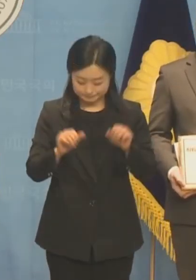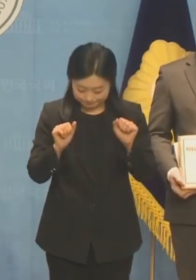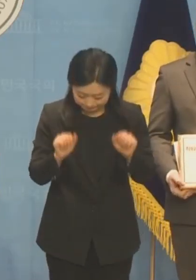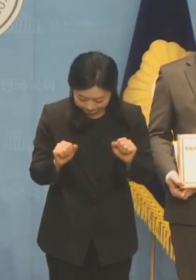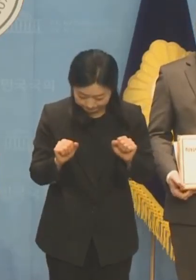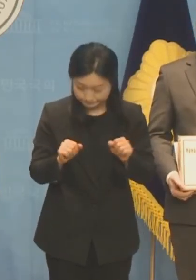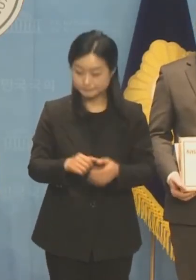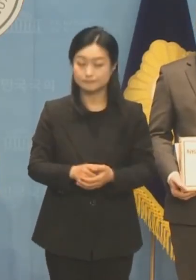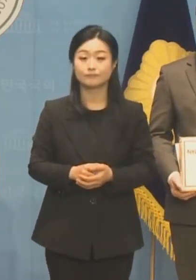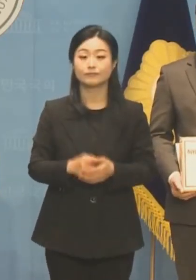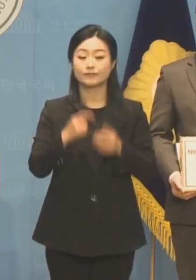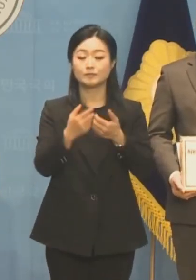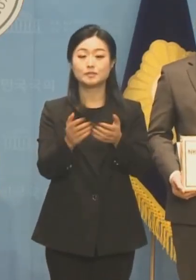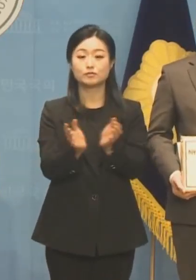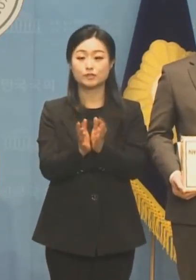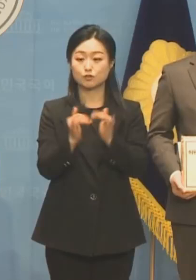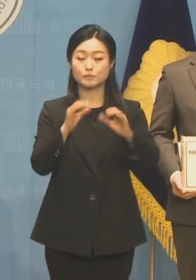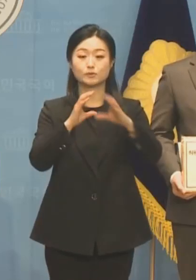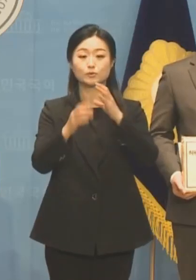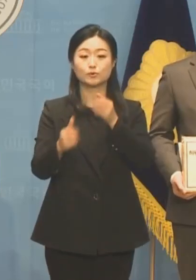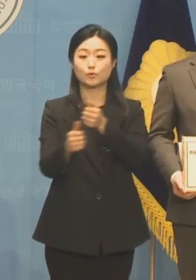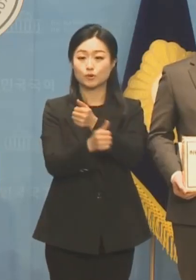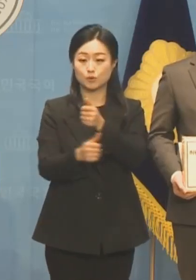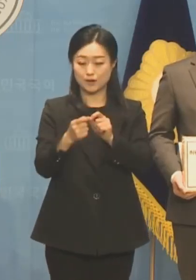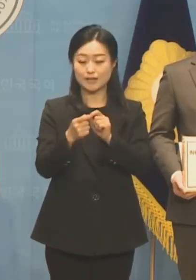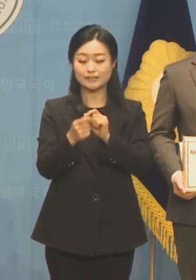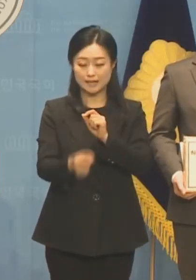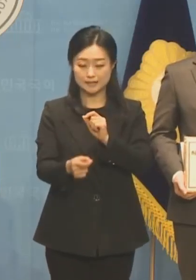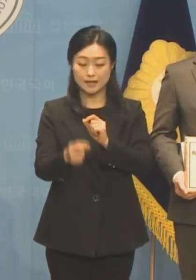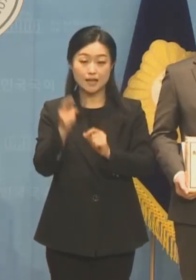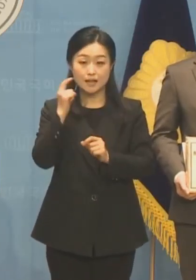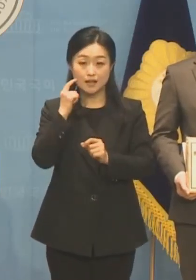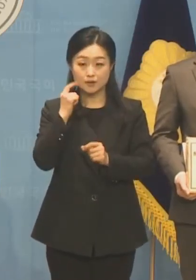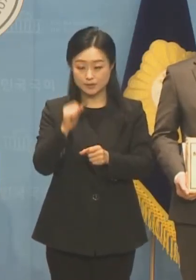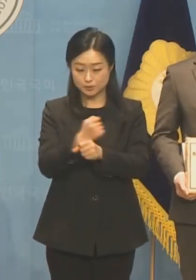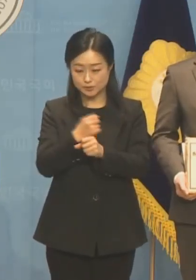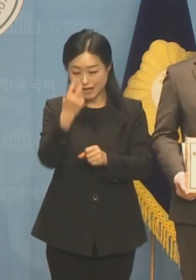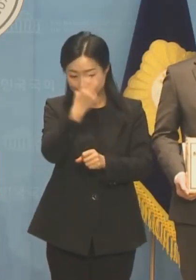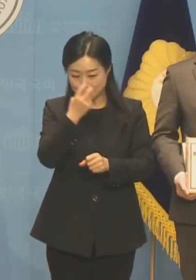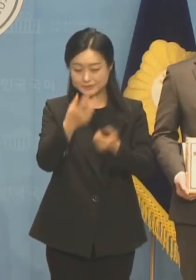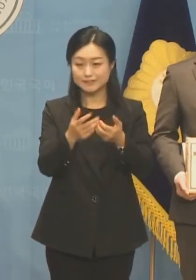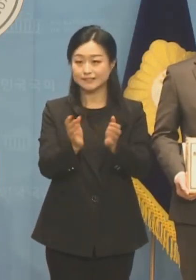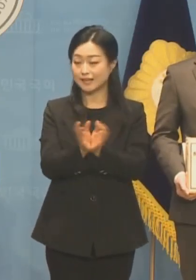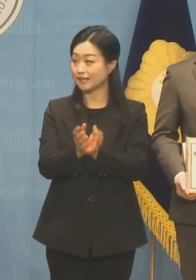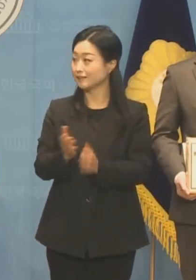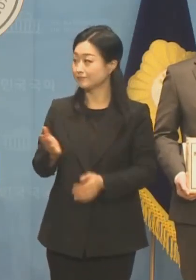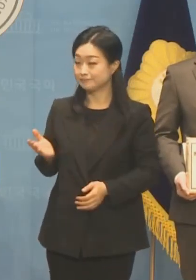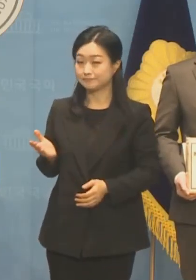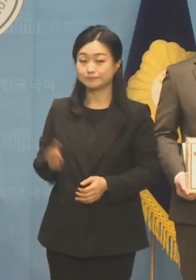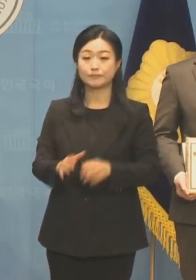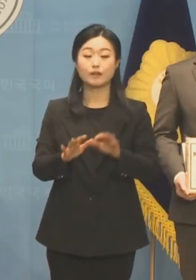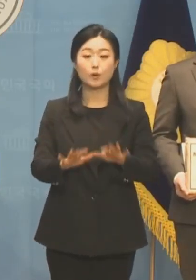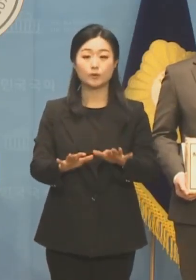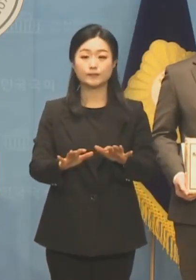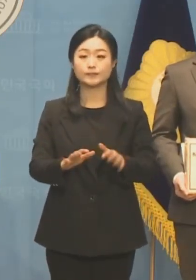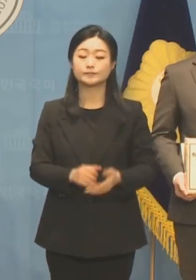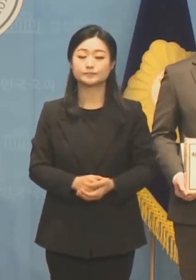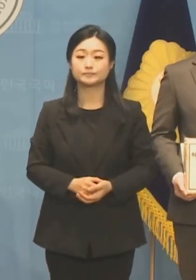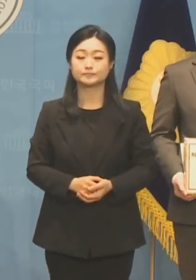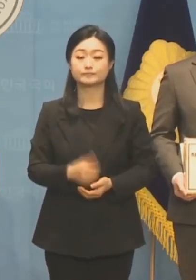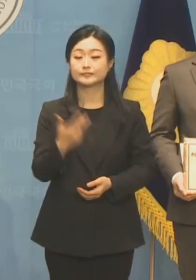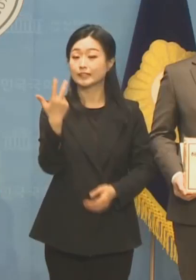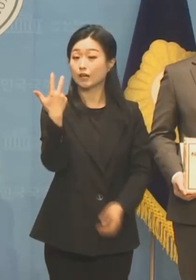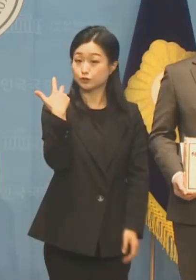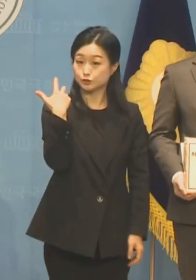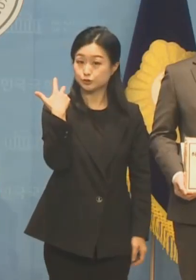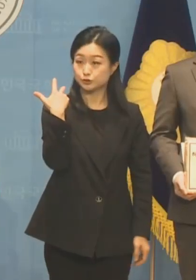안녕하십니까. 더불어민주당 국민소통위원회 산하 허위조작감시단입니다. 오늘 허위조작감시단은 지난주